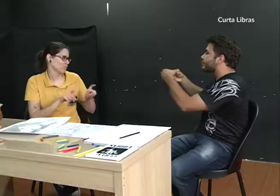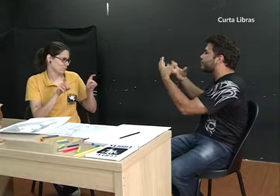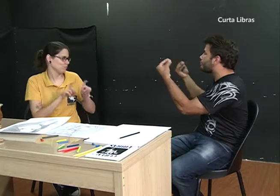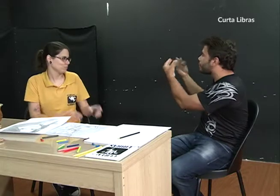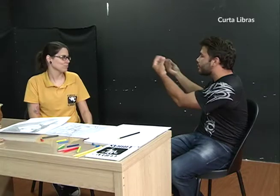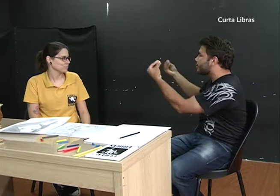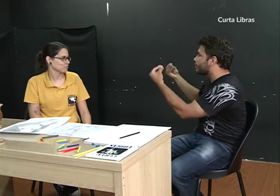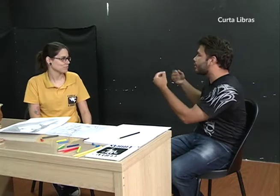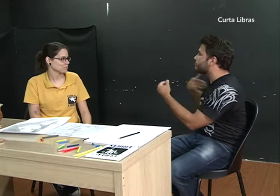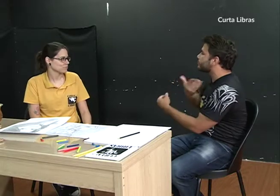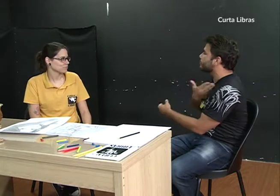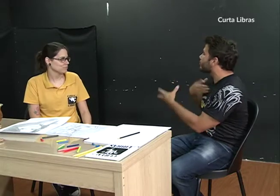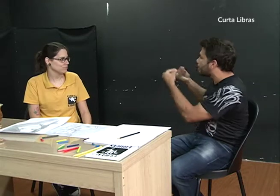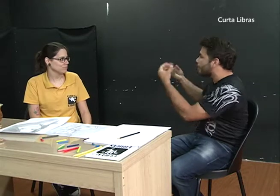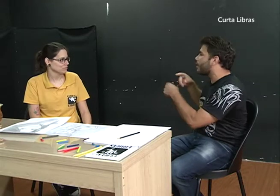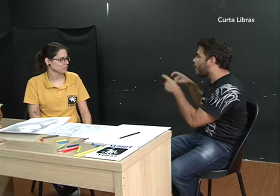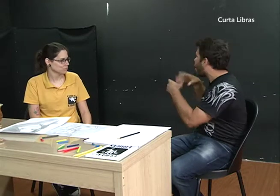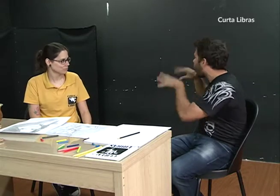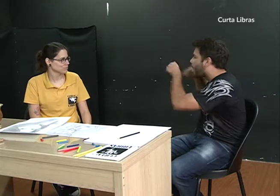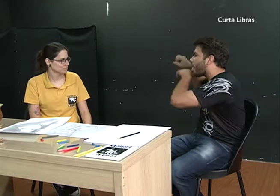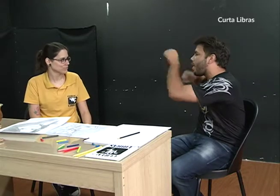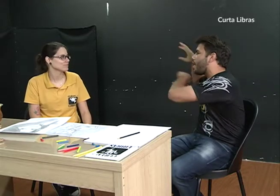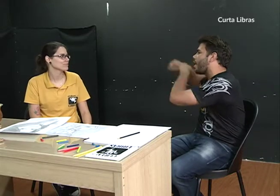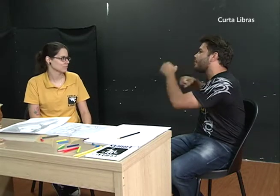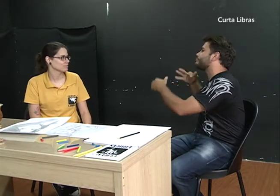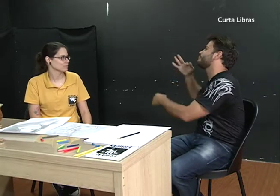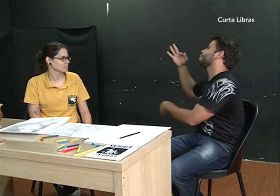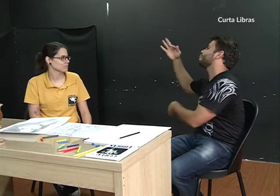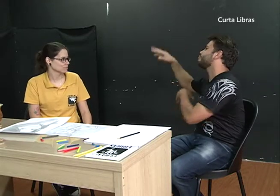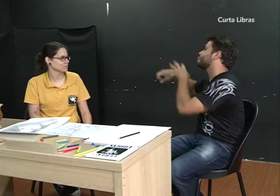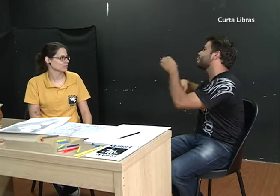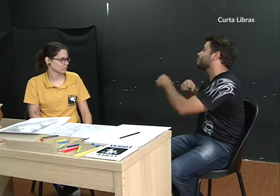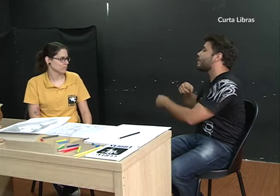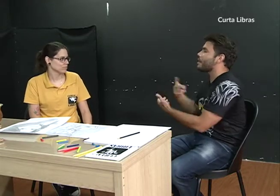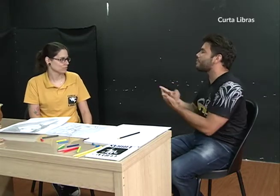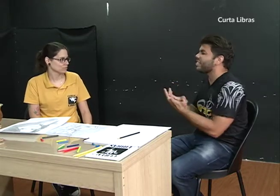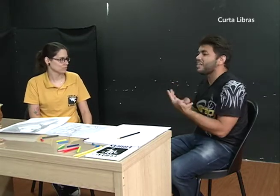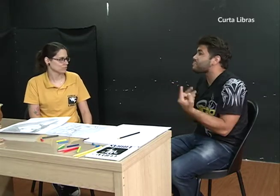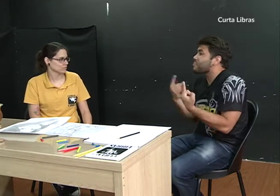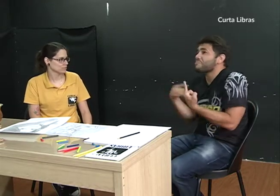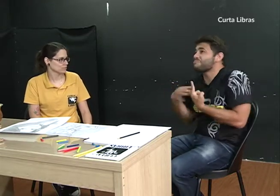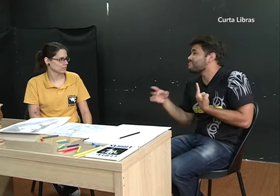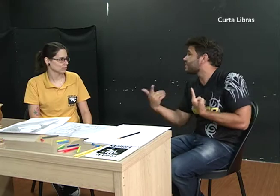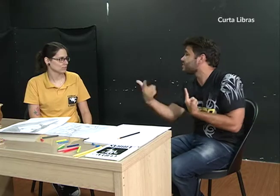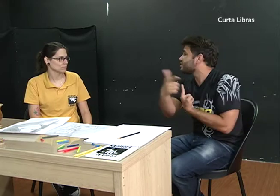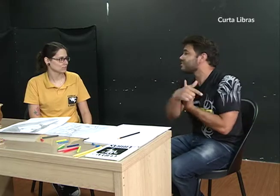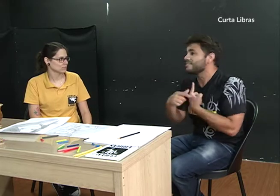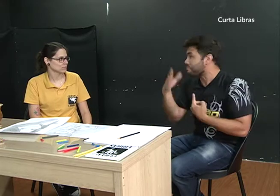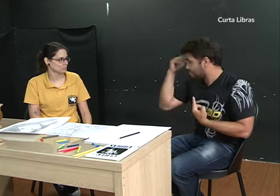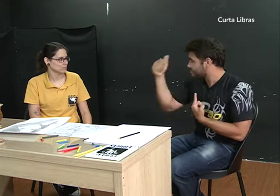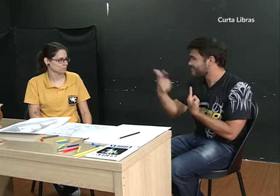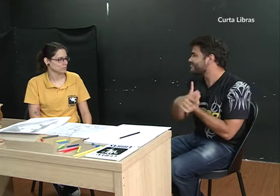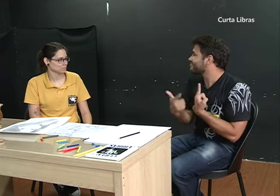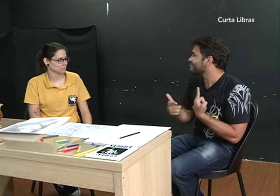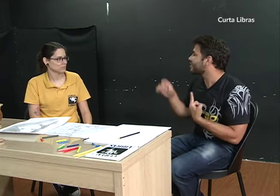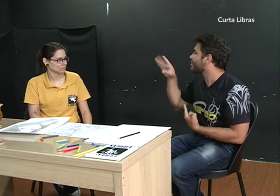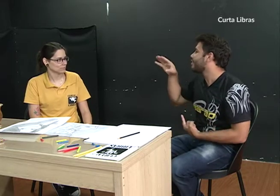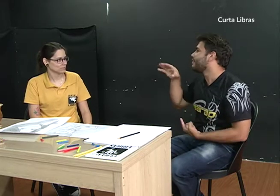de lado essa questão do desenho. Não conhecia ninguém que se interessasse pela área como eu e as interações eram maiores na área de informática mesmo.